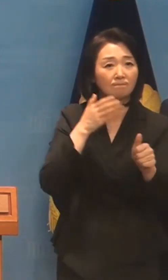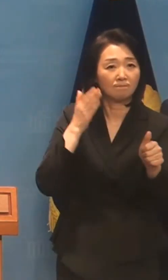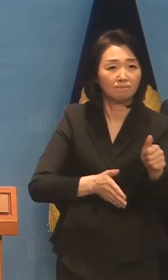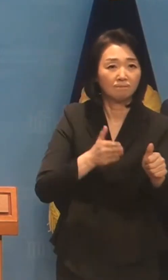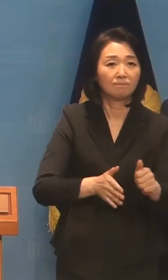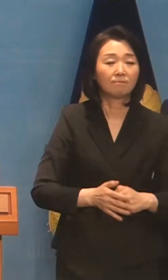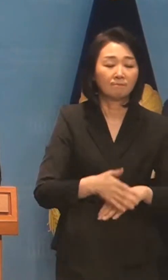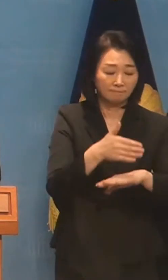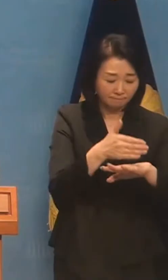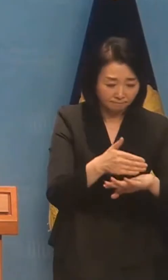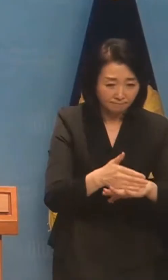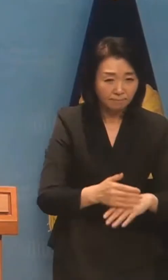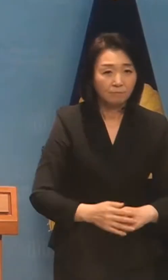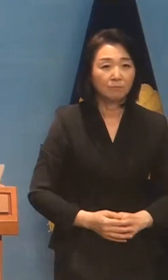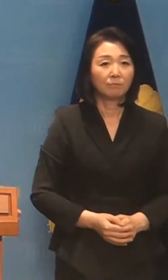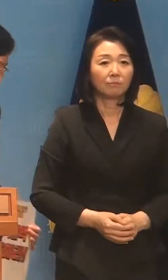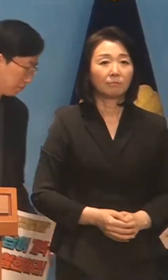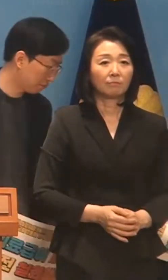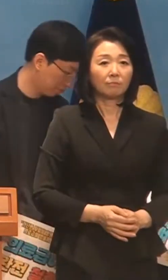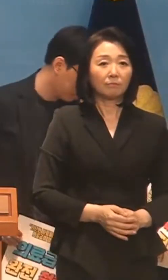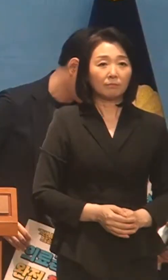촉구합니다. 감사합니다.